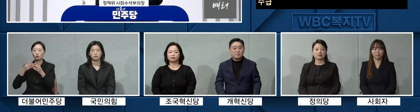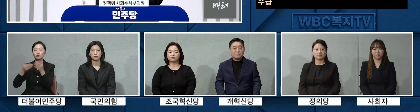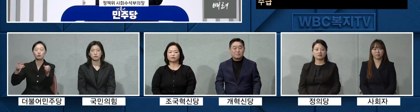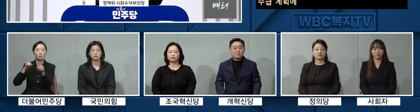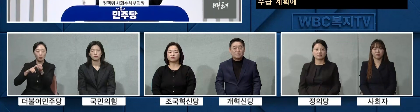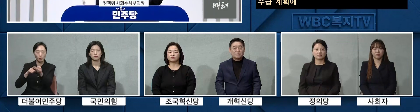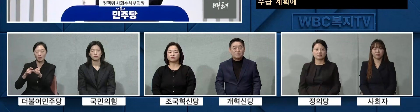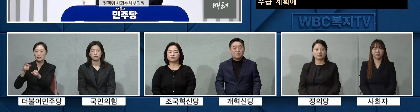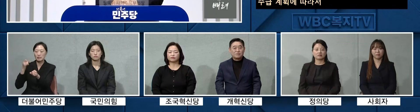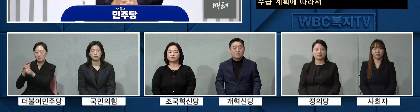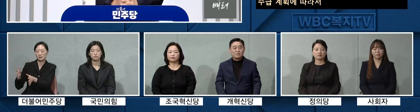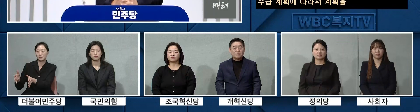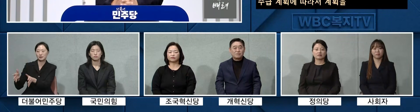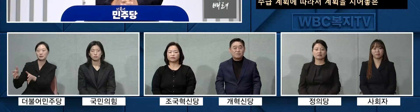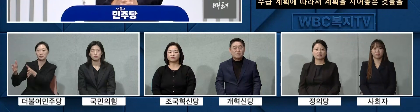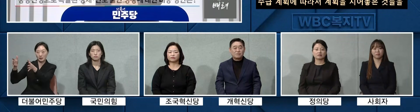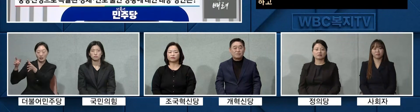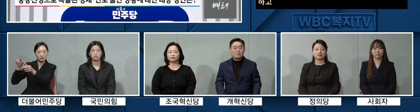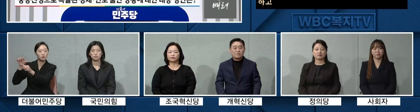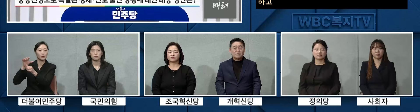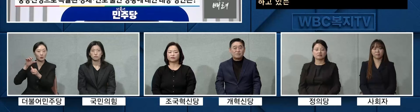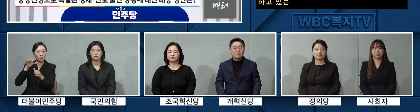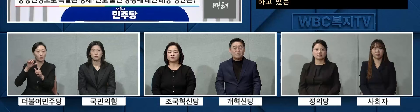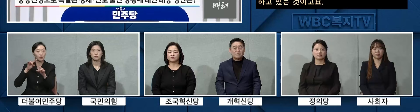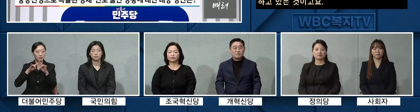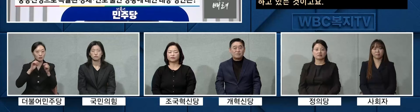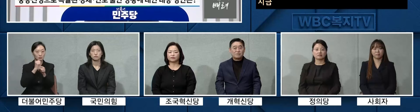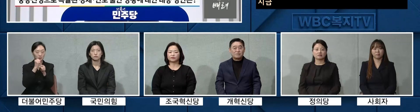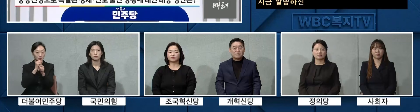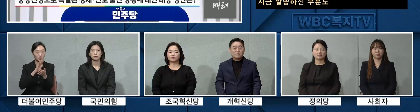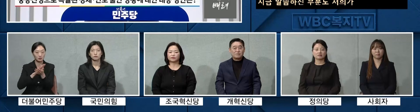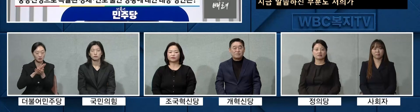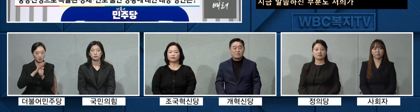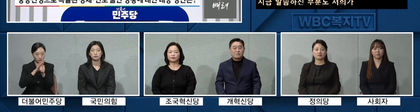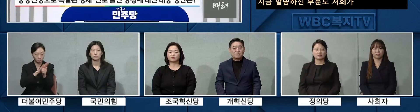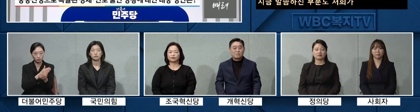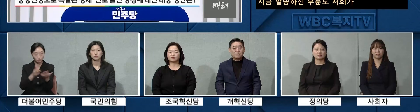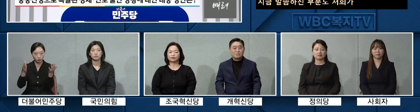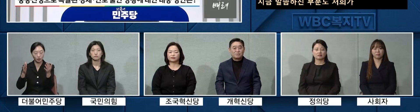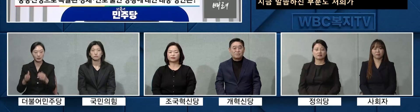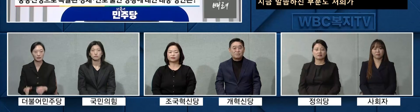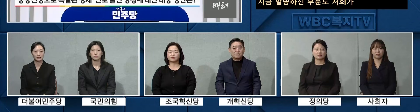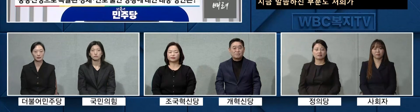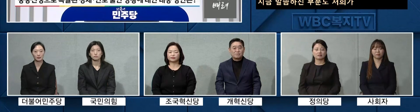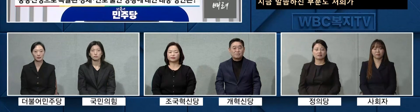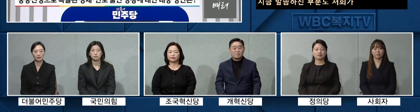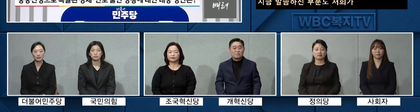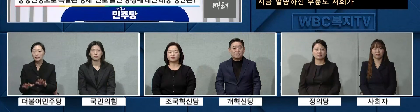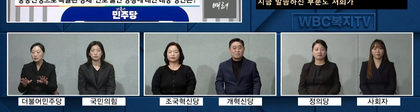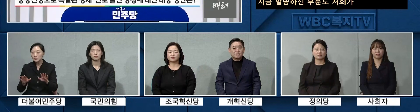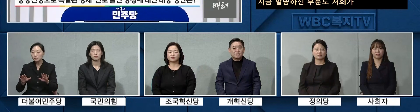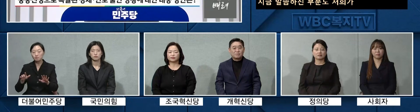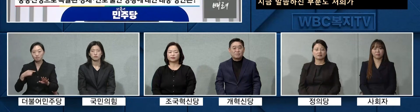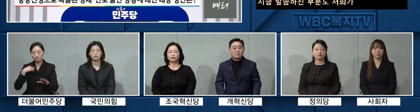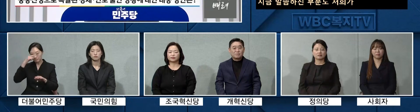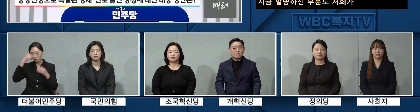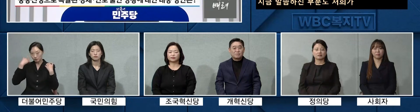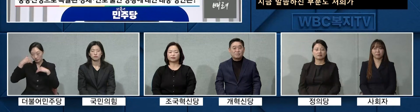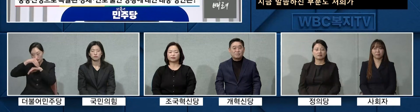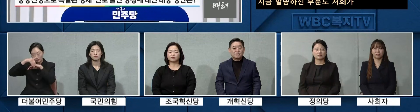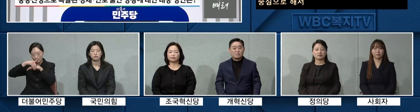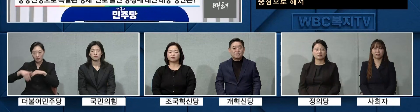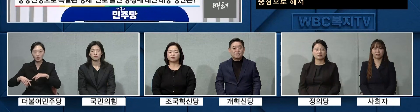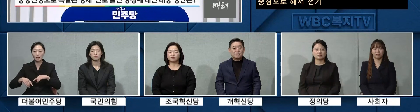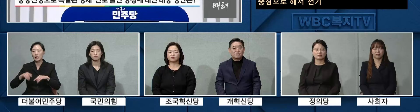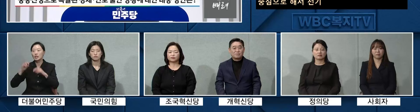있는 것이고요. 지금 말씀하신 부분도 저희들이 기후부를 중심으로 해서 전기 수급 계획을 장기적으로 만들고 있습니다.